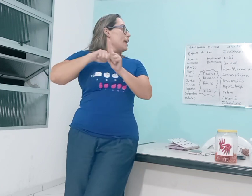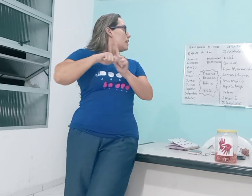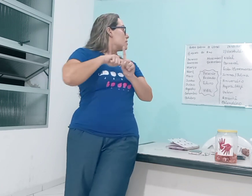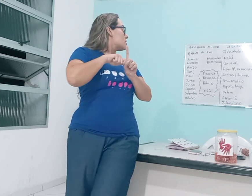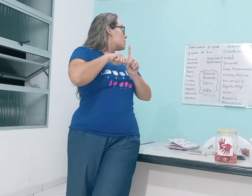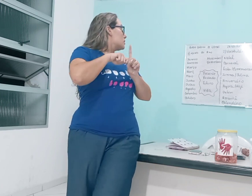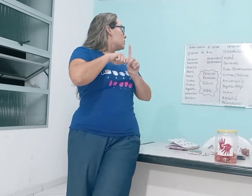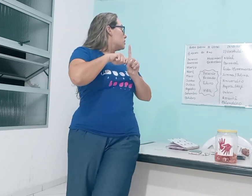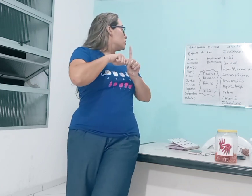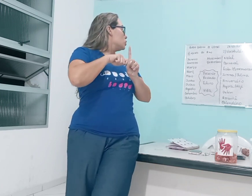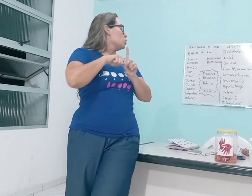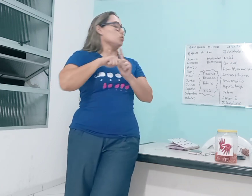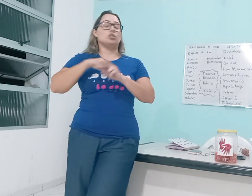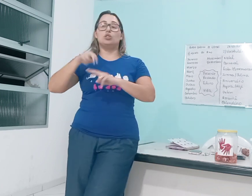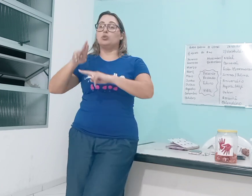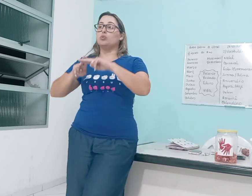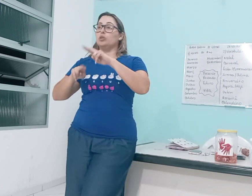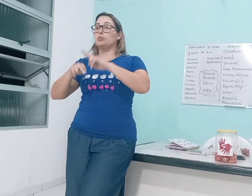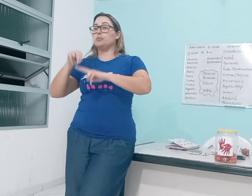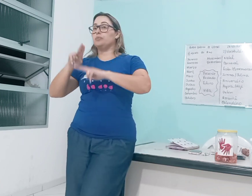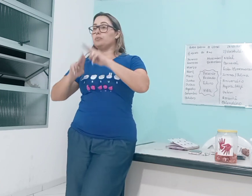Mês de junho.